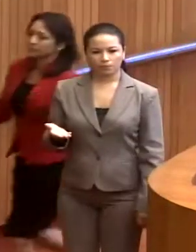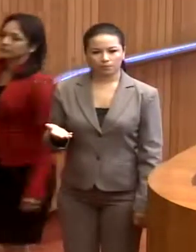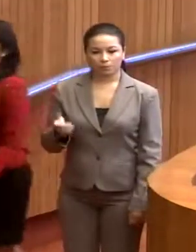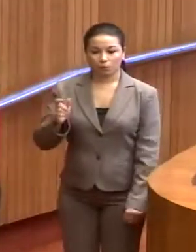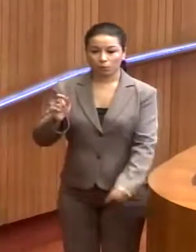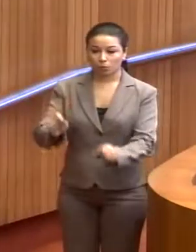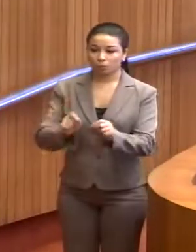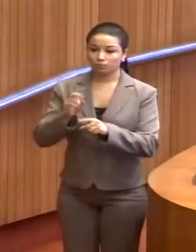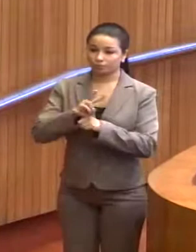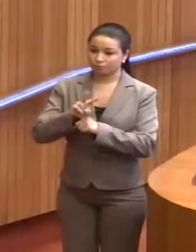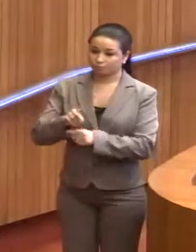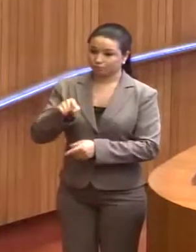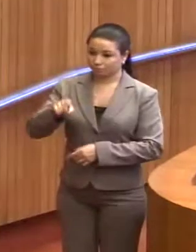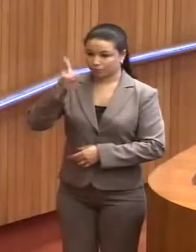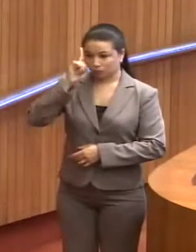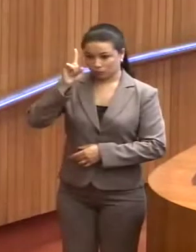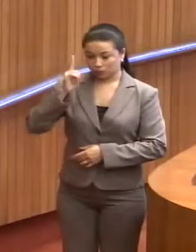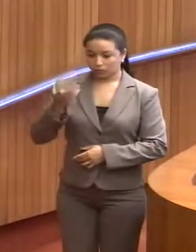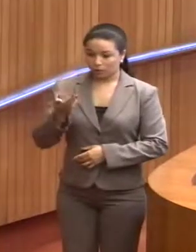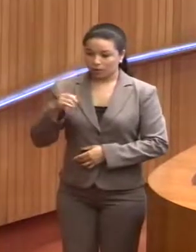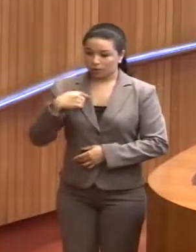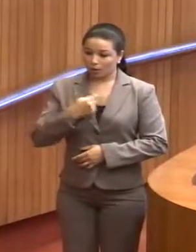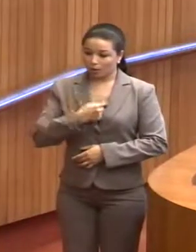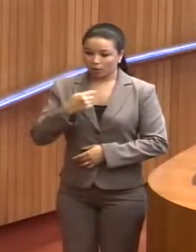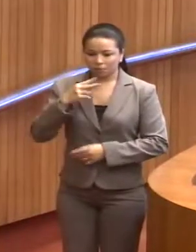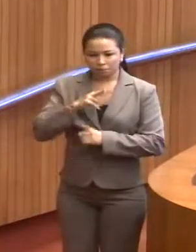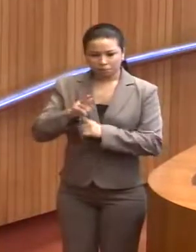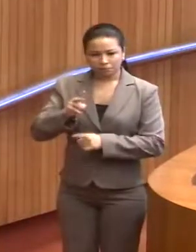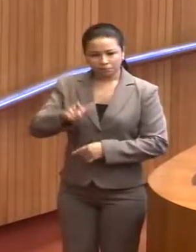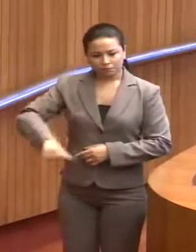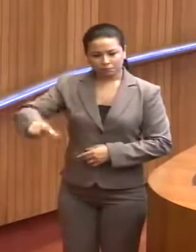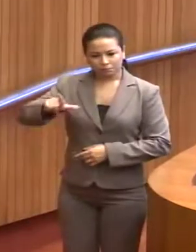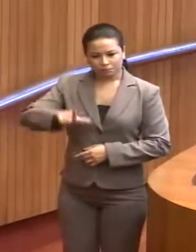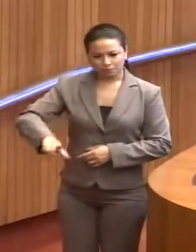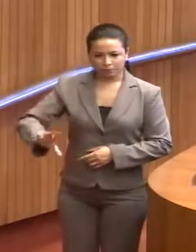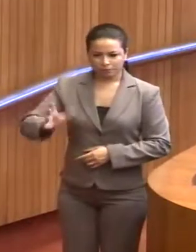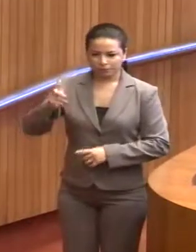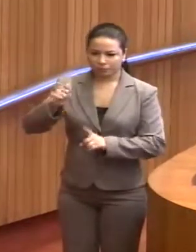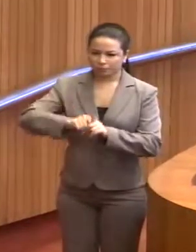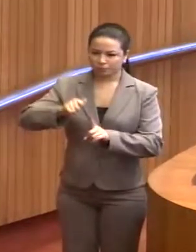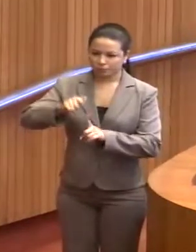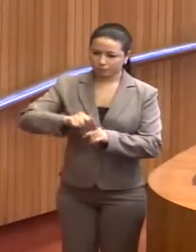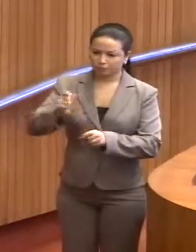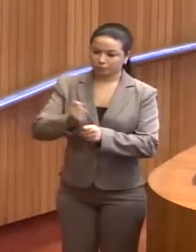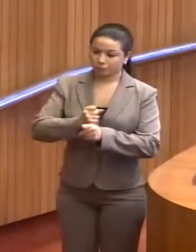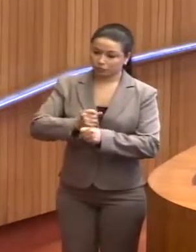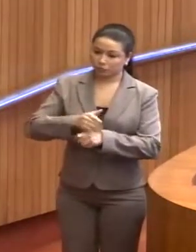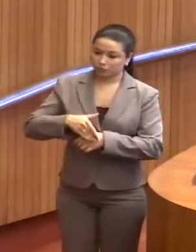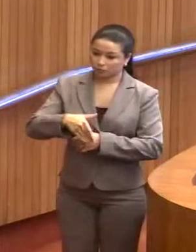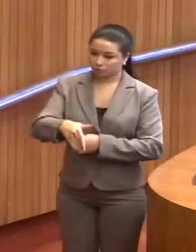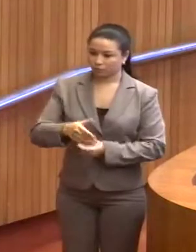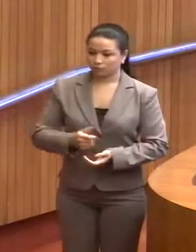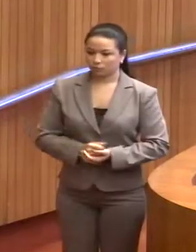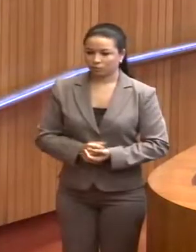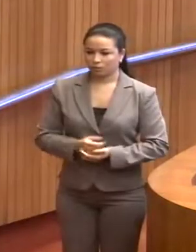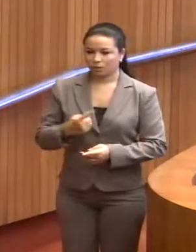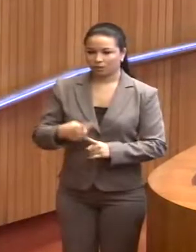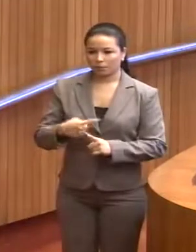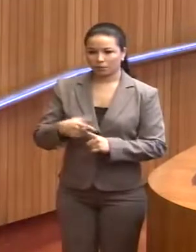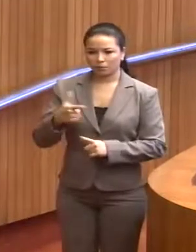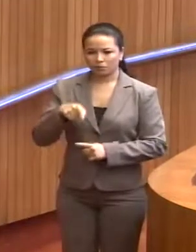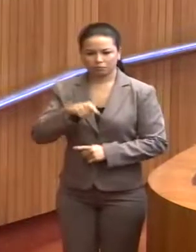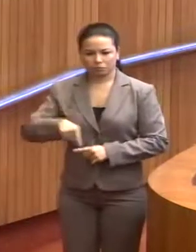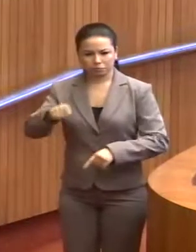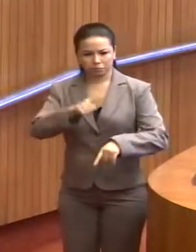O que vimos esses dias e que vem se repetindo ao longo dos meses e dos anos, porque não é um